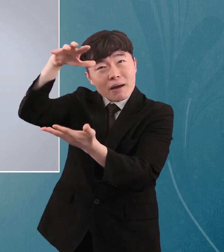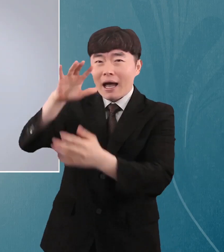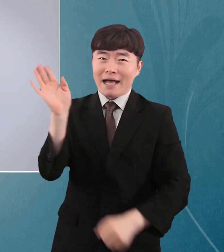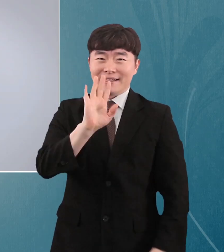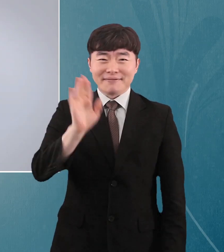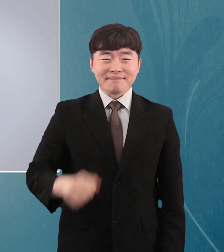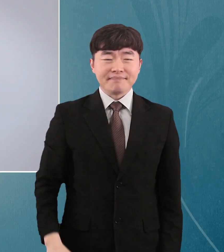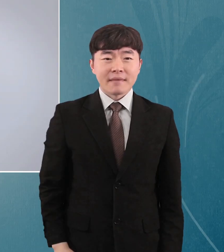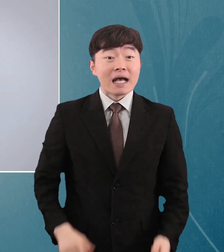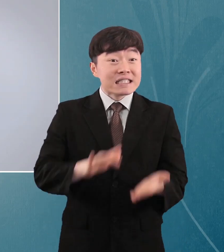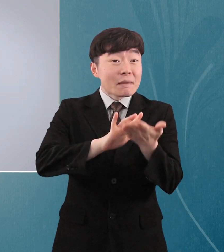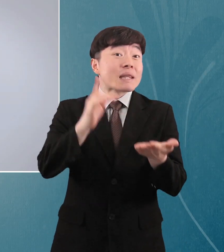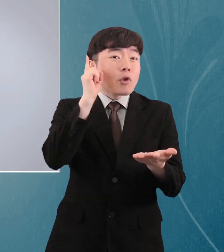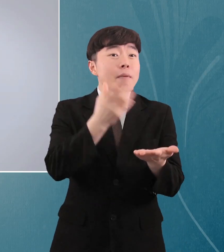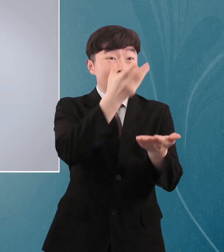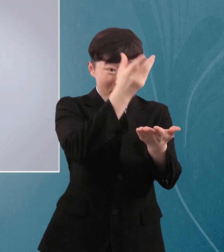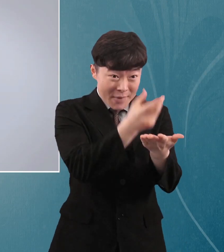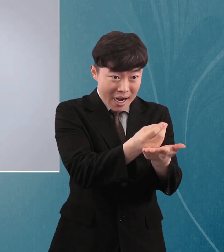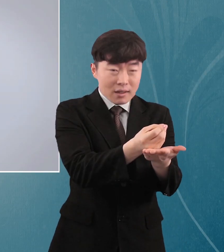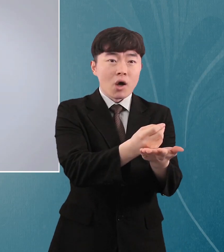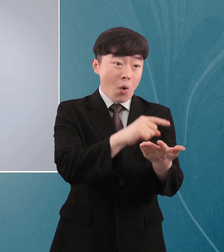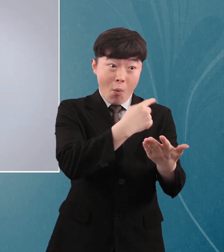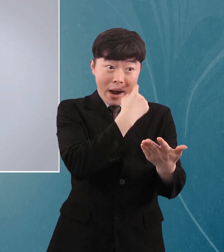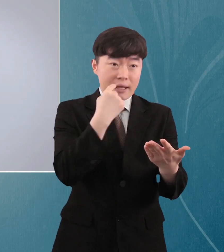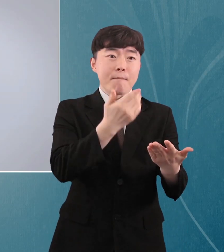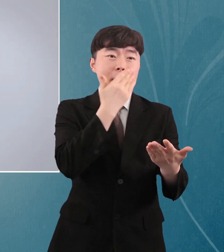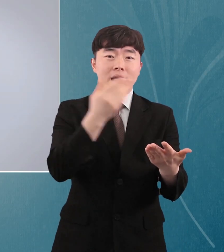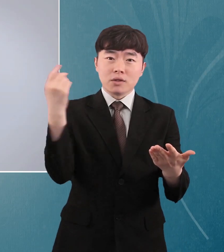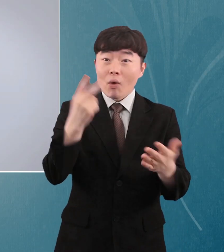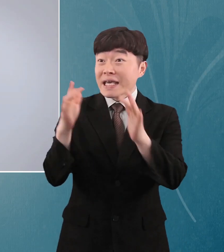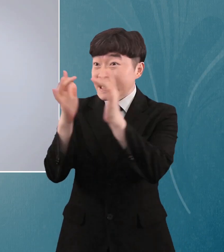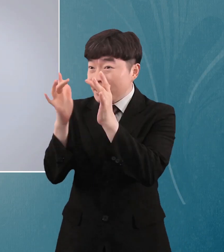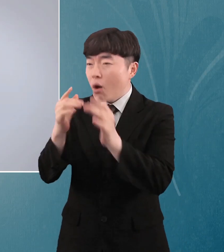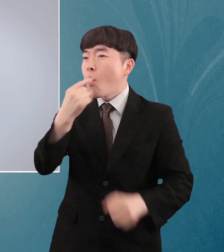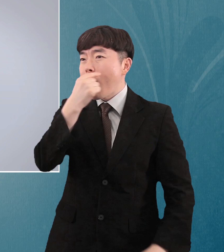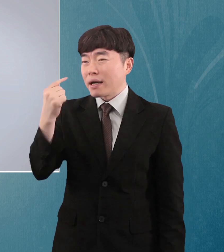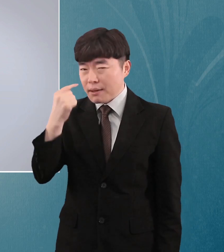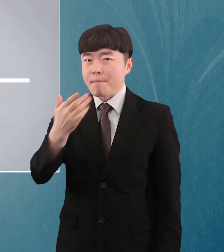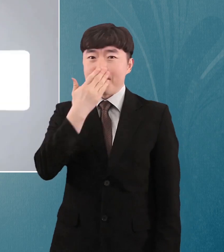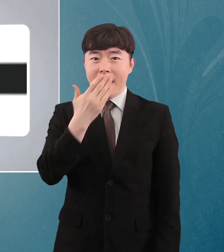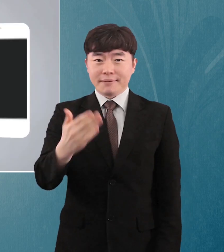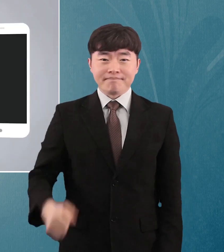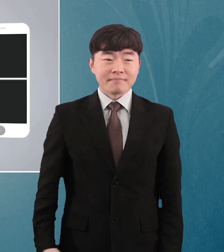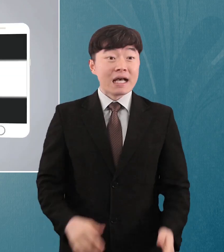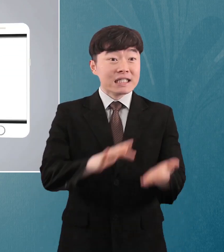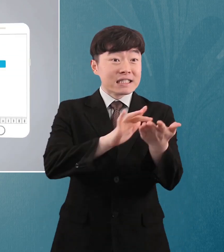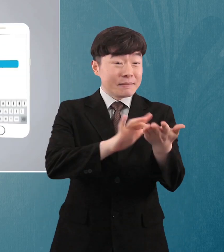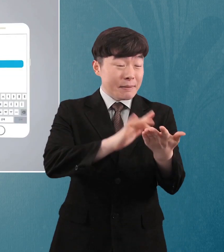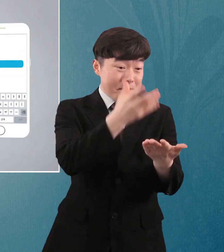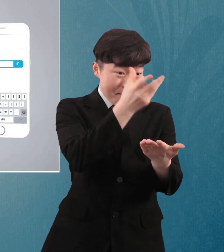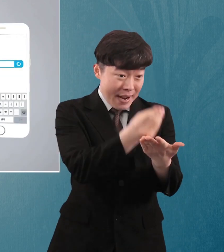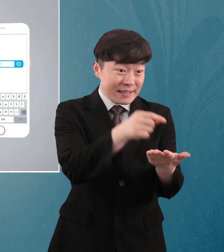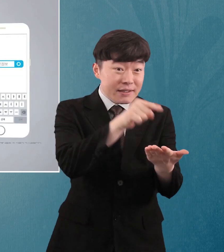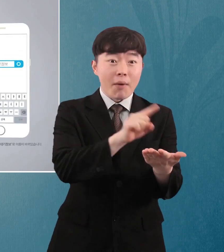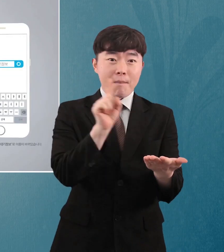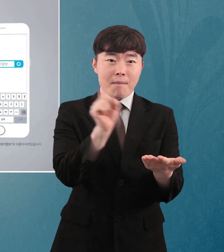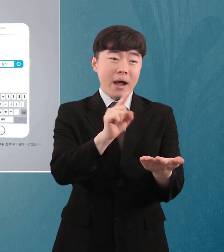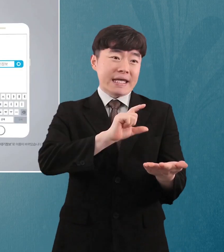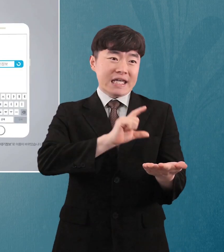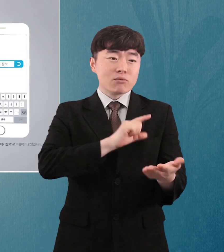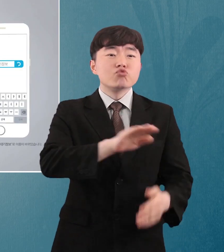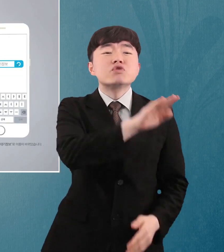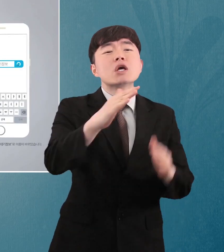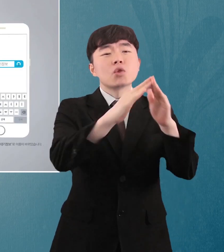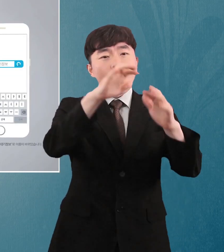아닙니다. 스마트폰 앱이나 인터넷으로 미세먼지 농도를 확인하는 것이 정확한 방법입니다. 스마트폰을 이용할 경우 우리